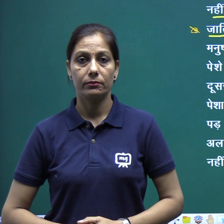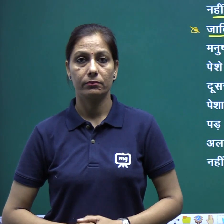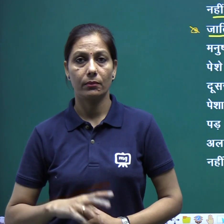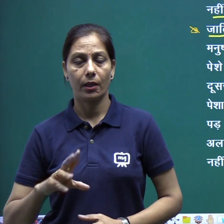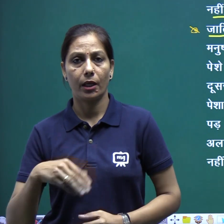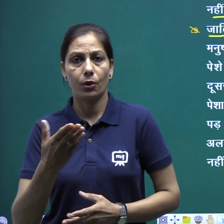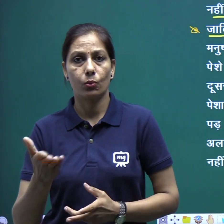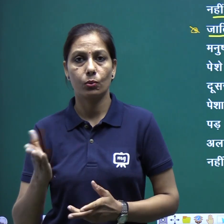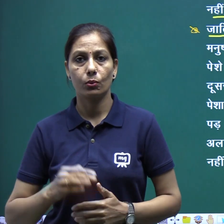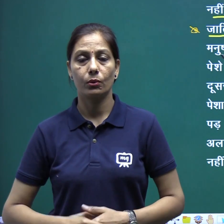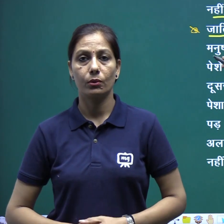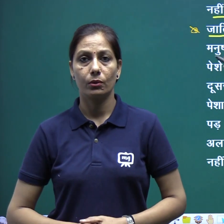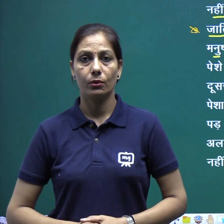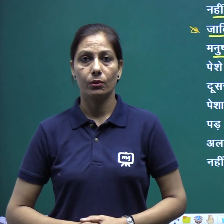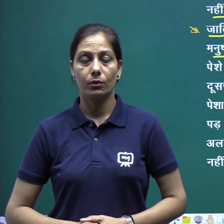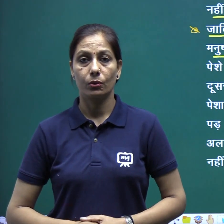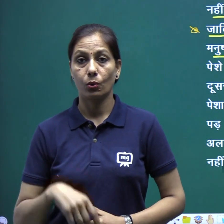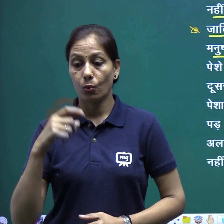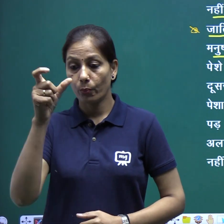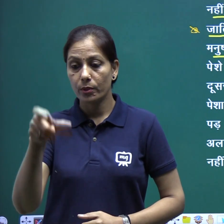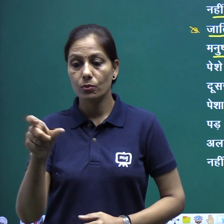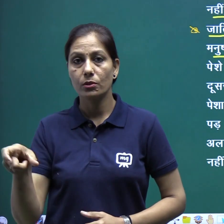एक ओर तो मनुष्य को